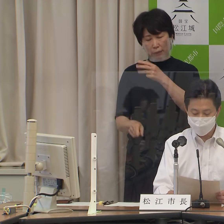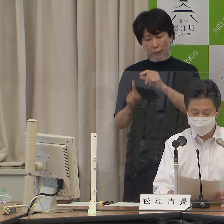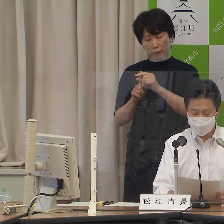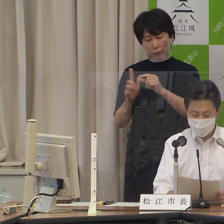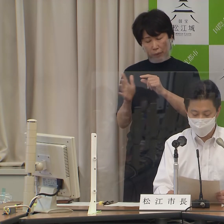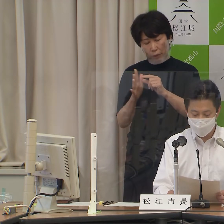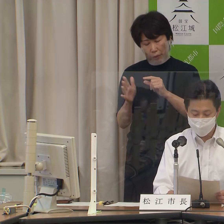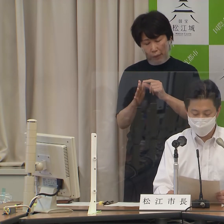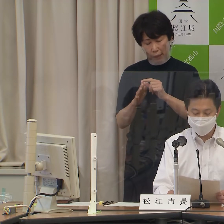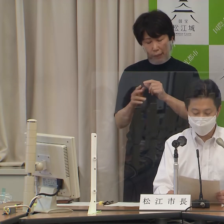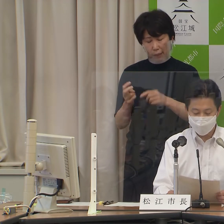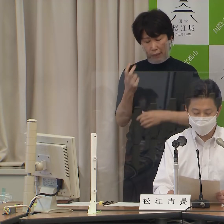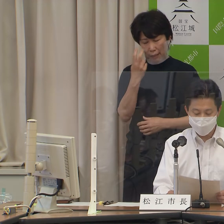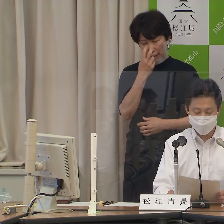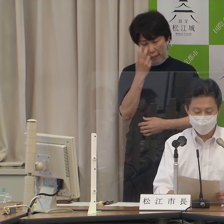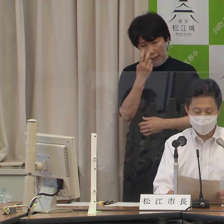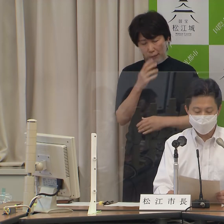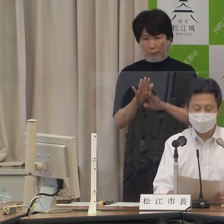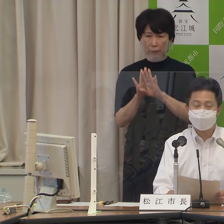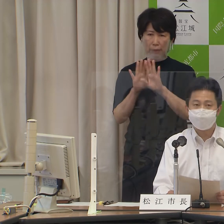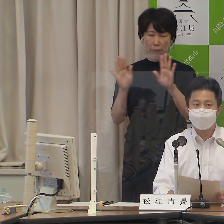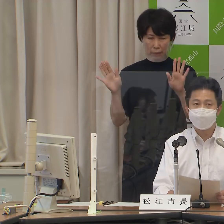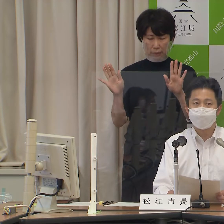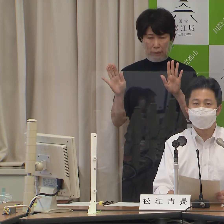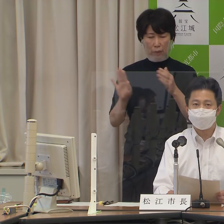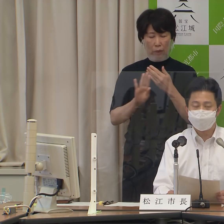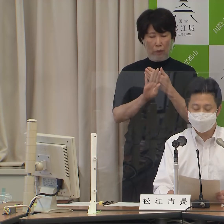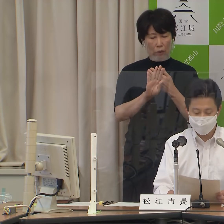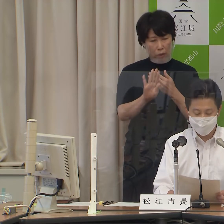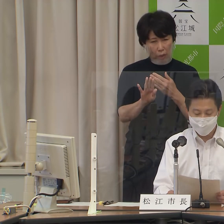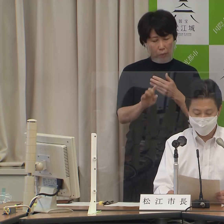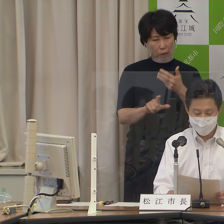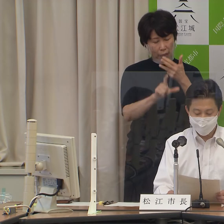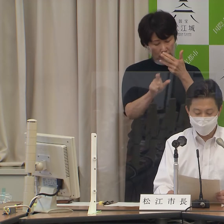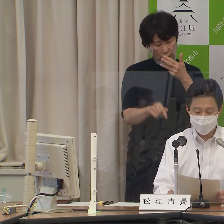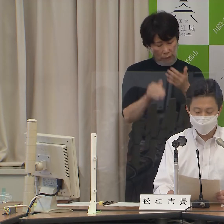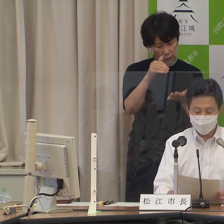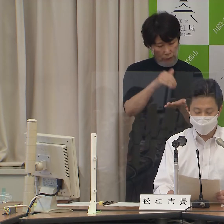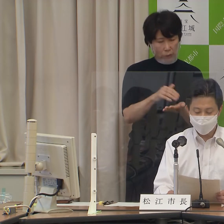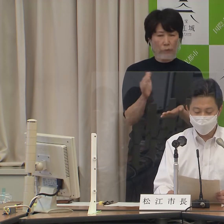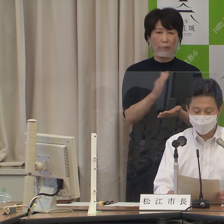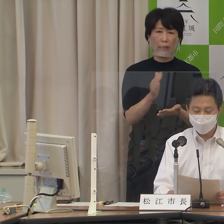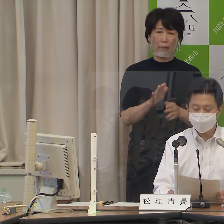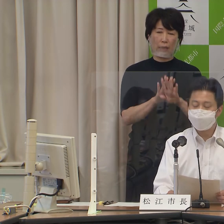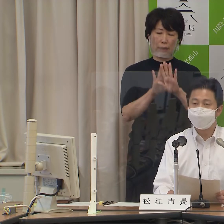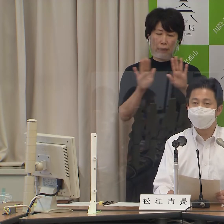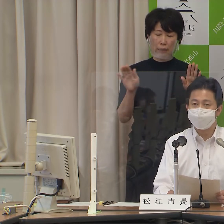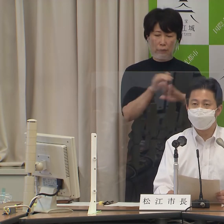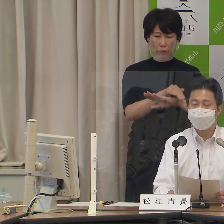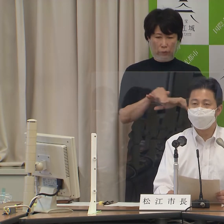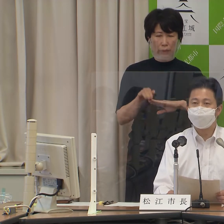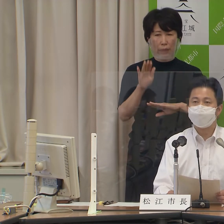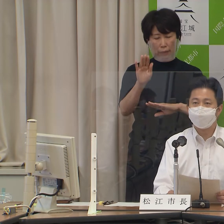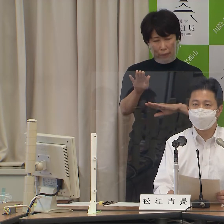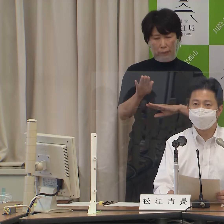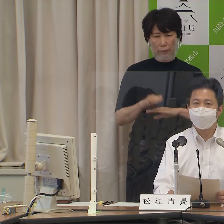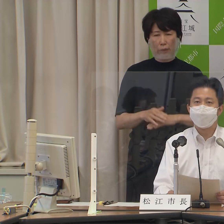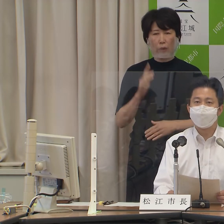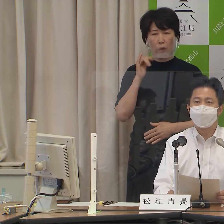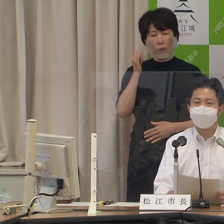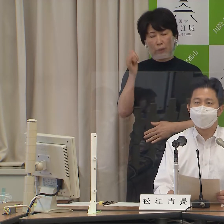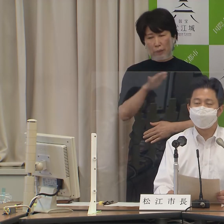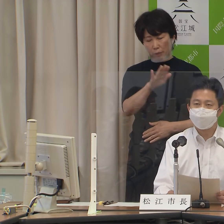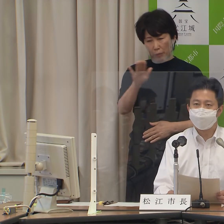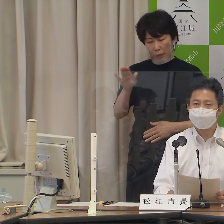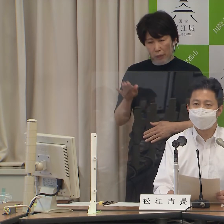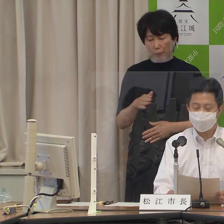検診についても8月下旬より再開する予定です。対象となる保護者の皆様には、改めて個別